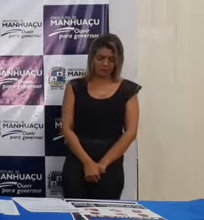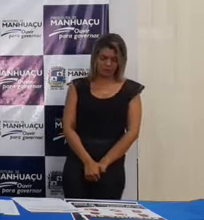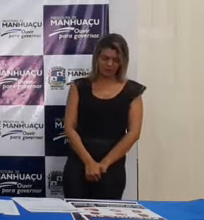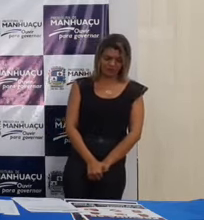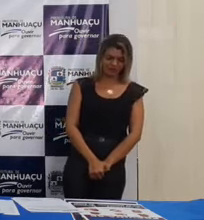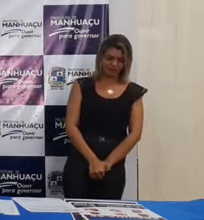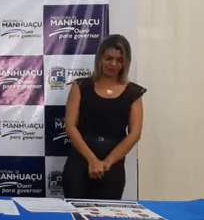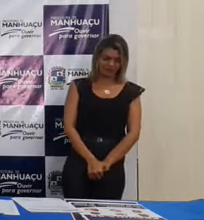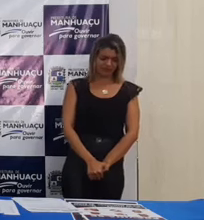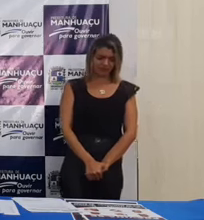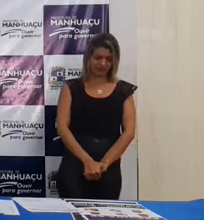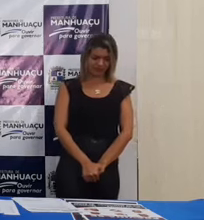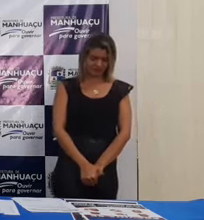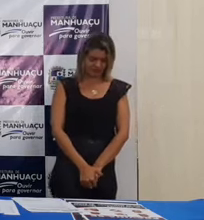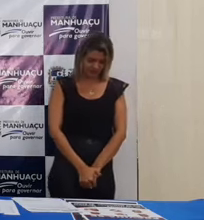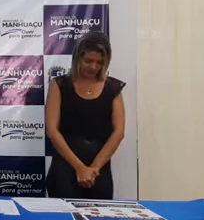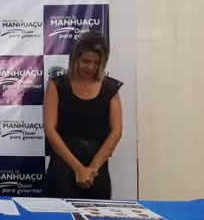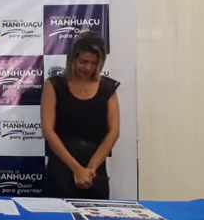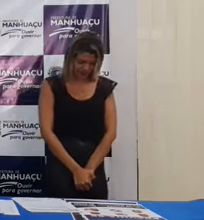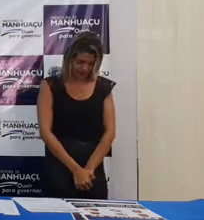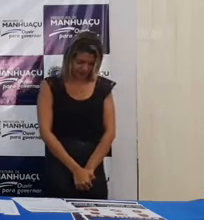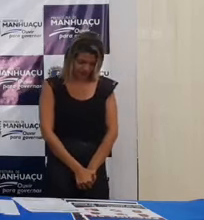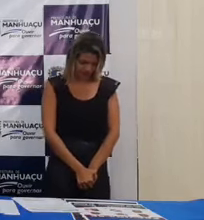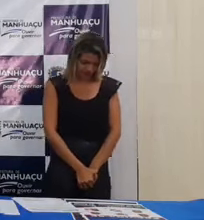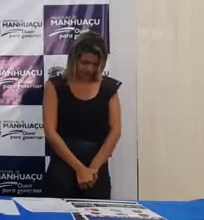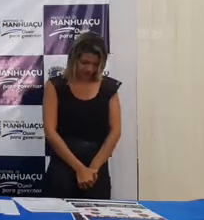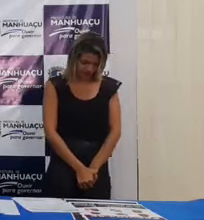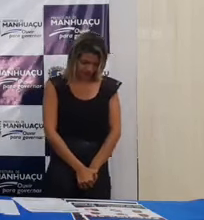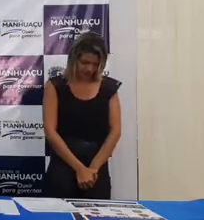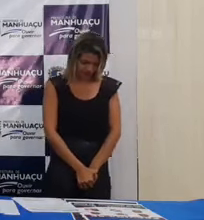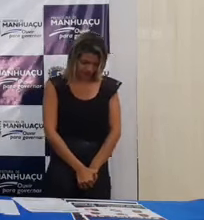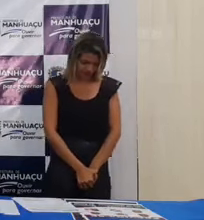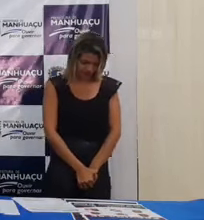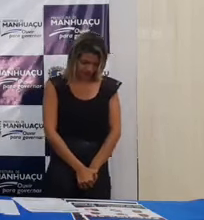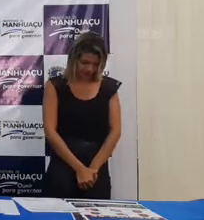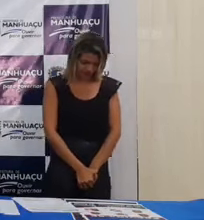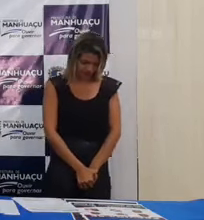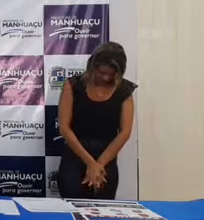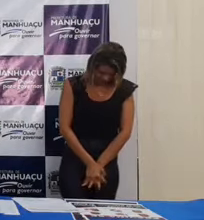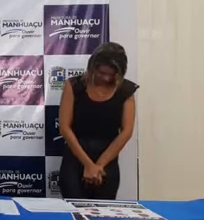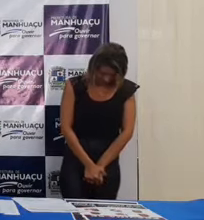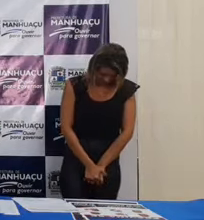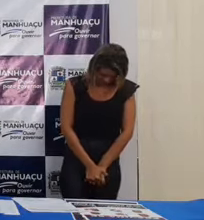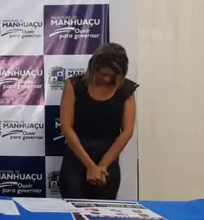problema do vírus. Claudinei, nós temos uma pergunta.